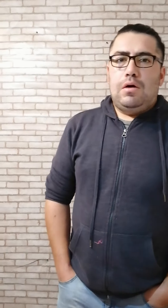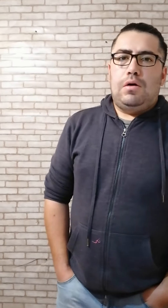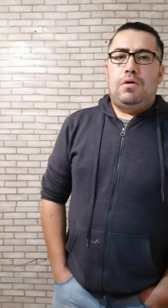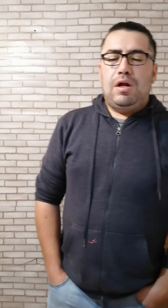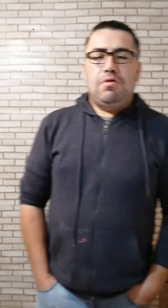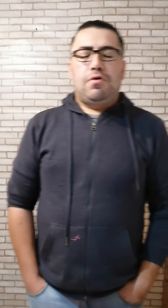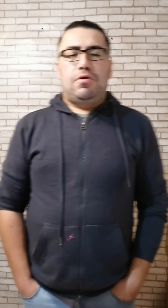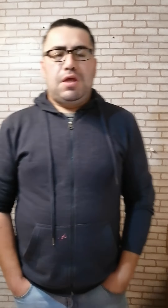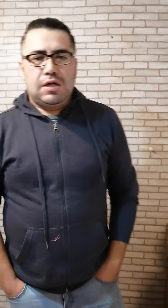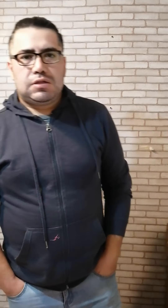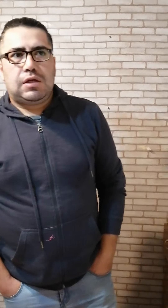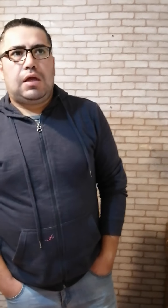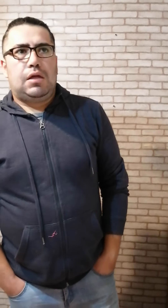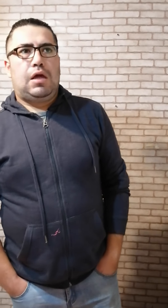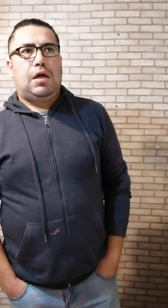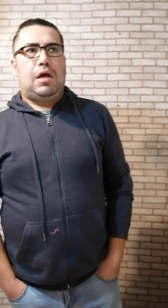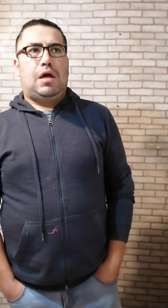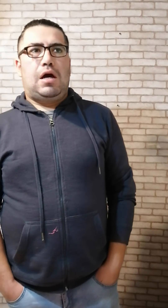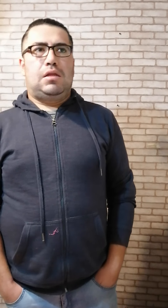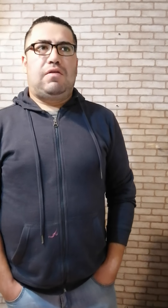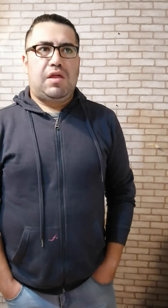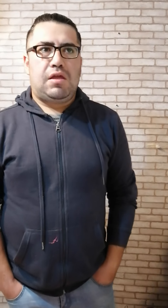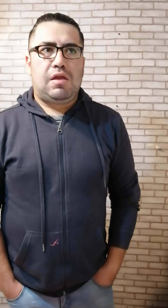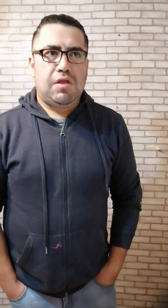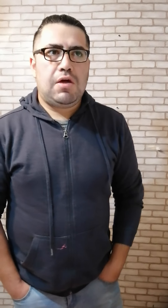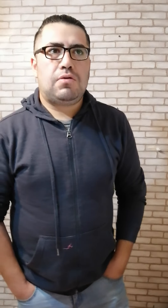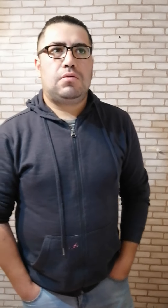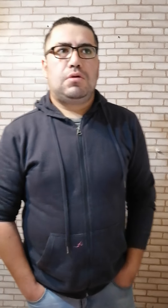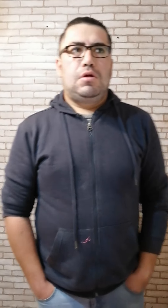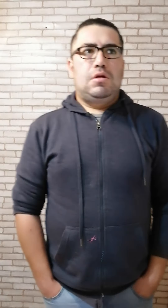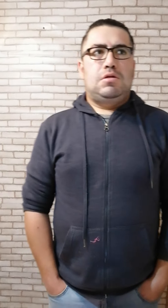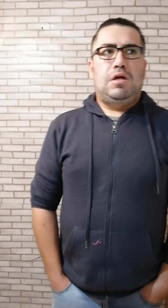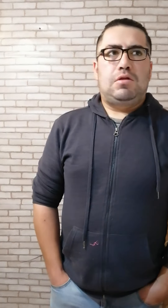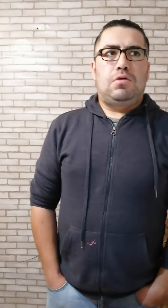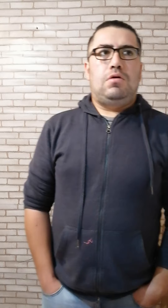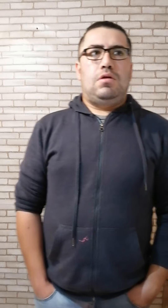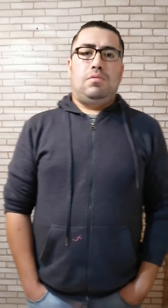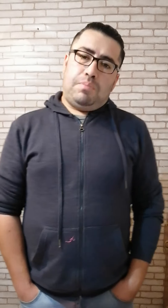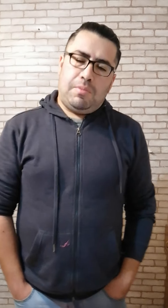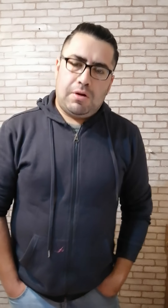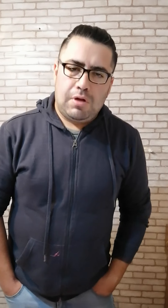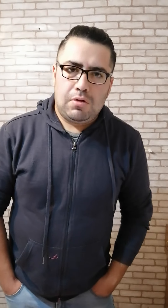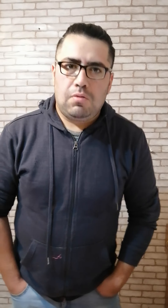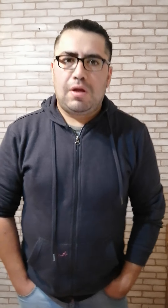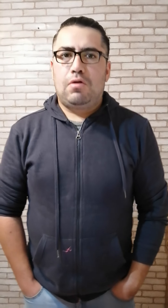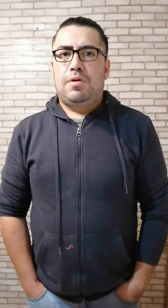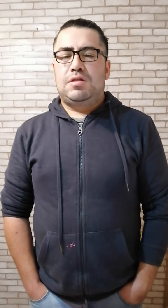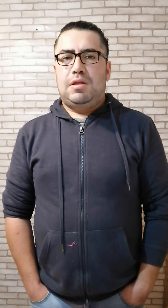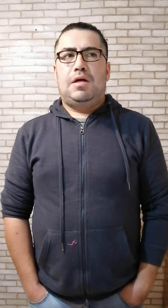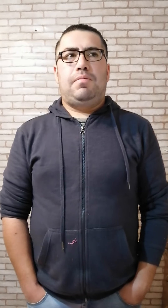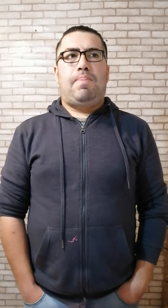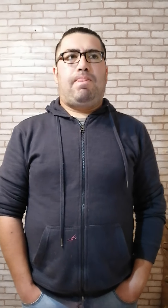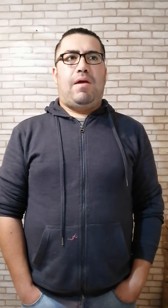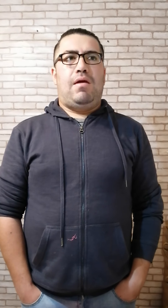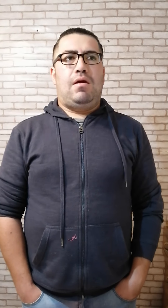hola muy buenos días a través de este vídeo cierto primero que todo me quiero presentar en